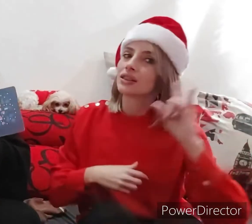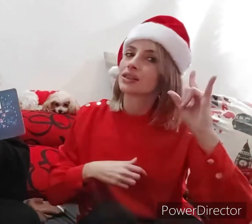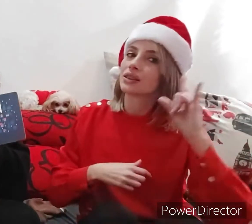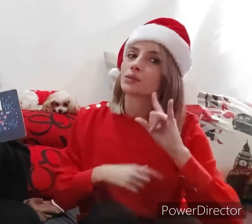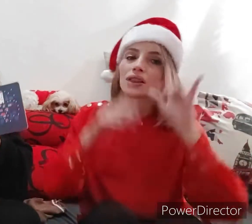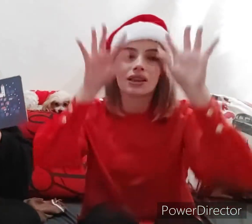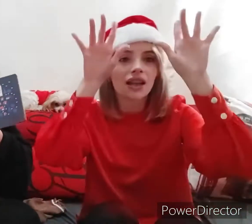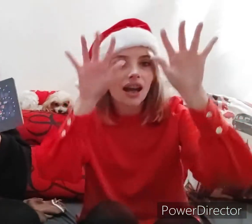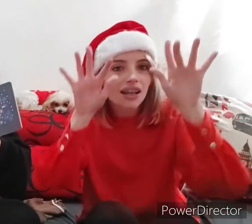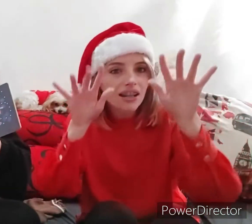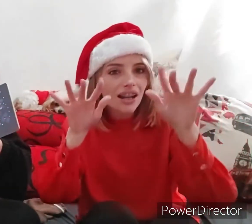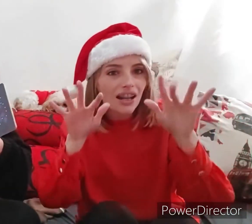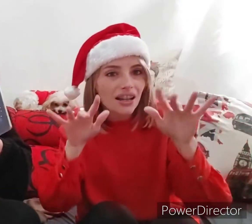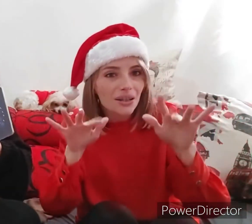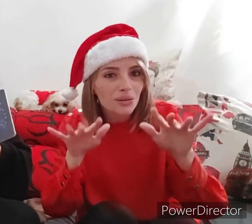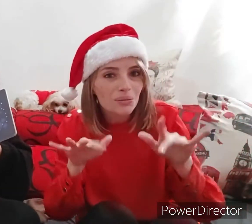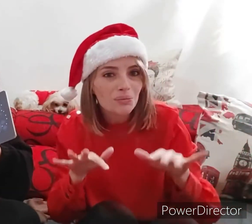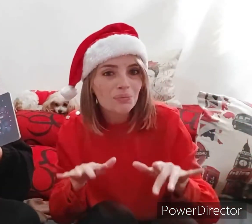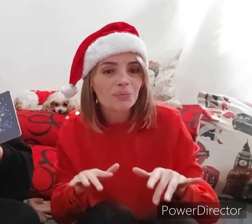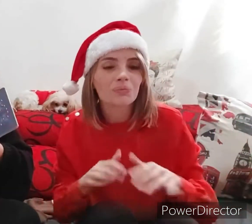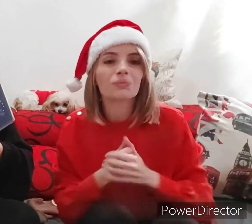la nieve caerá.